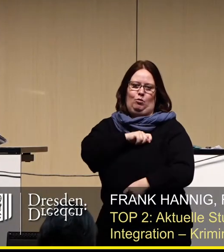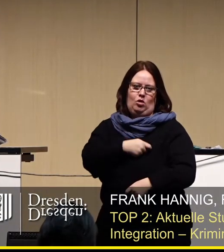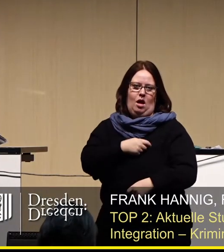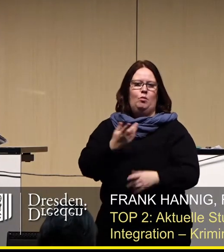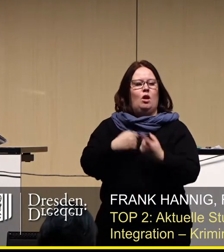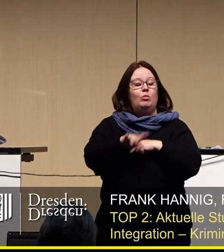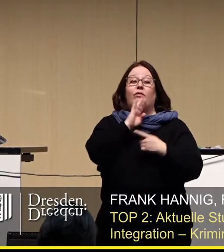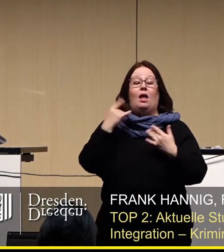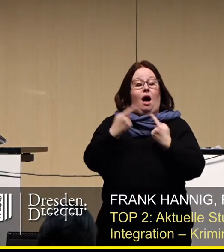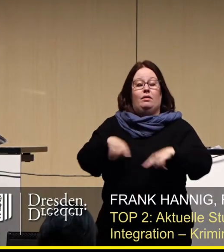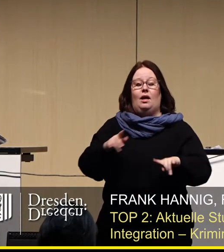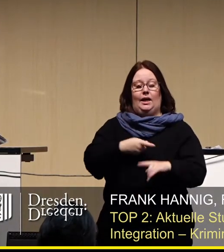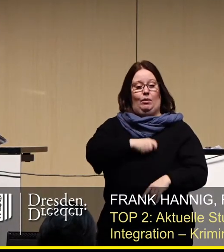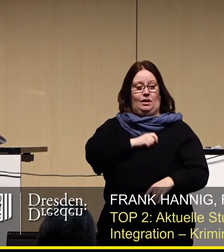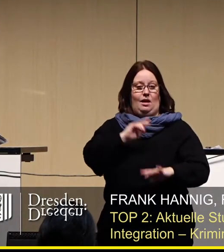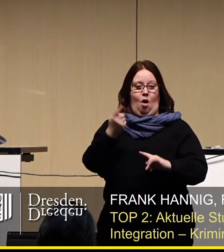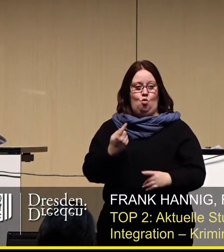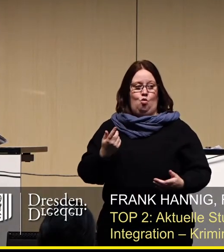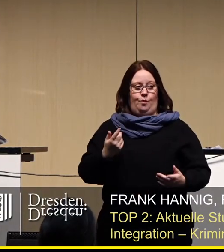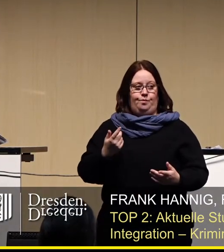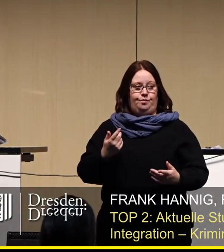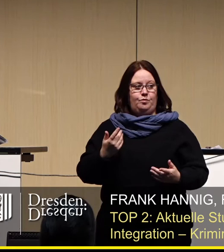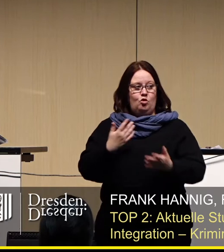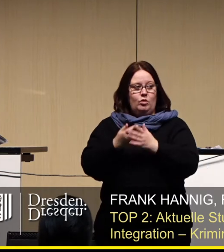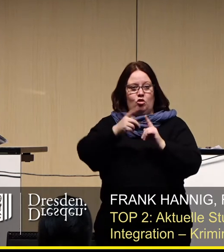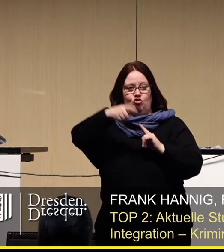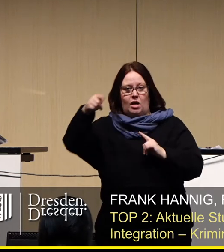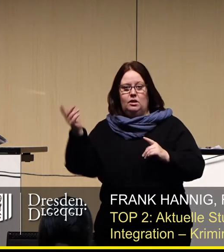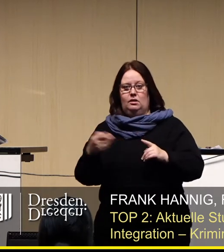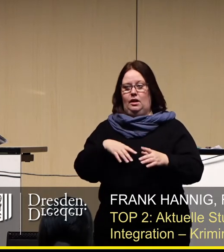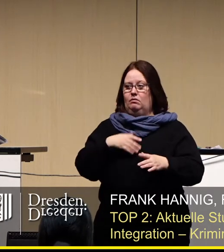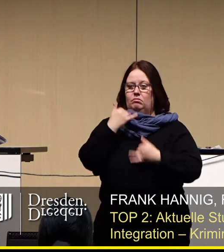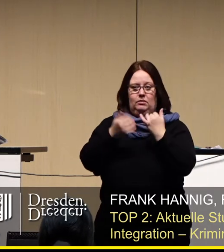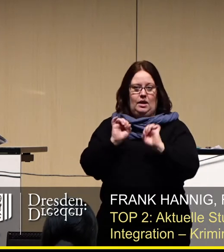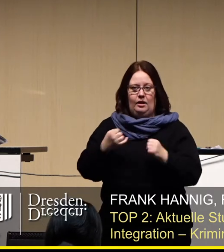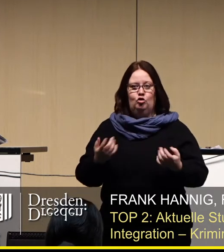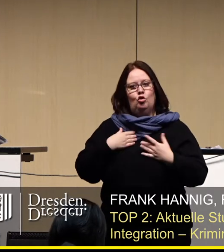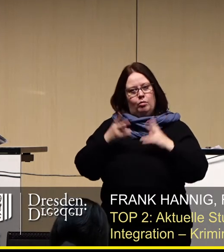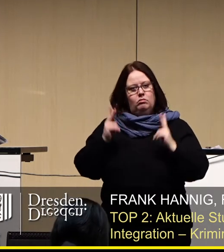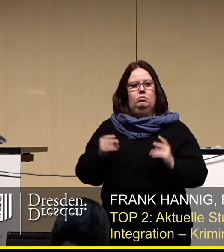genauso wie mit vieler anderer Kriminalität auch. Und das wird mit Statistiken sich nicht wegreden lassen, sondern nur